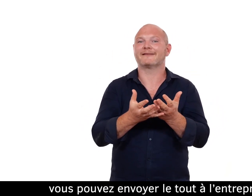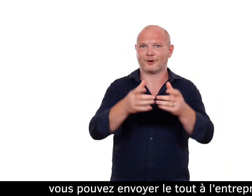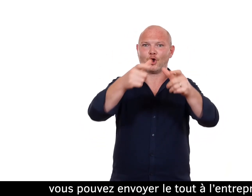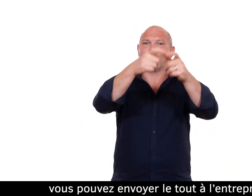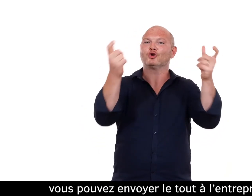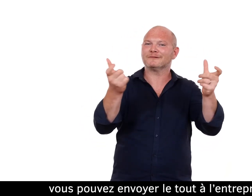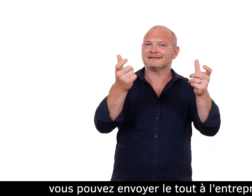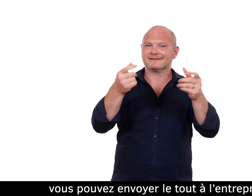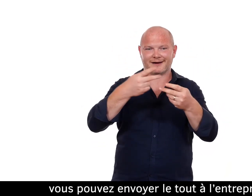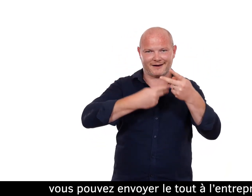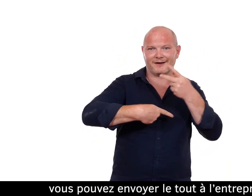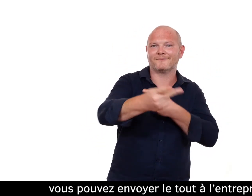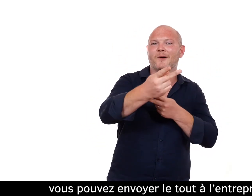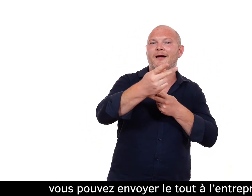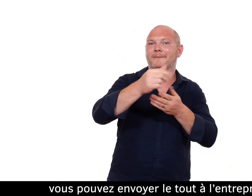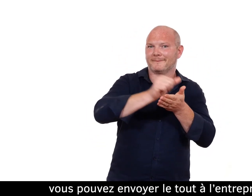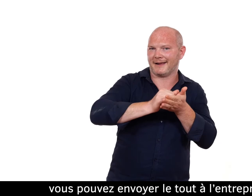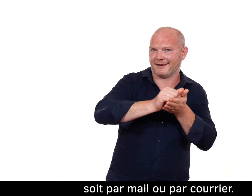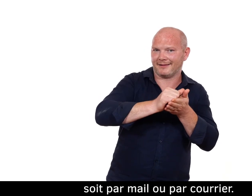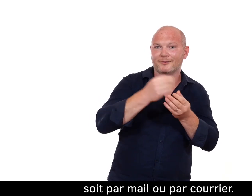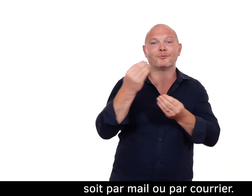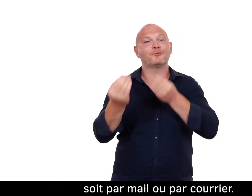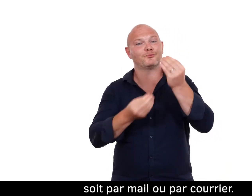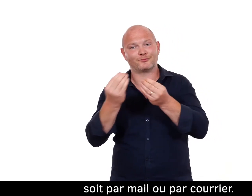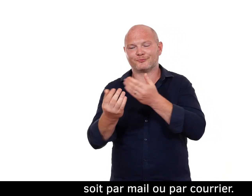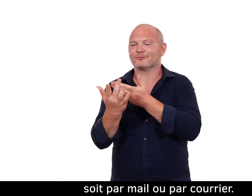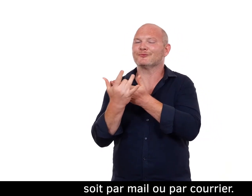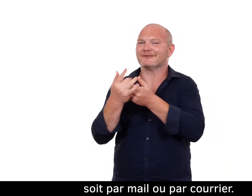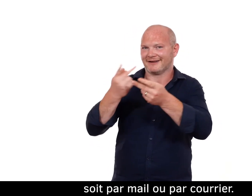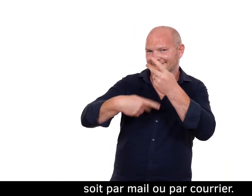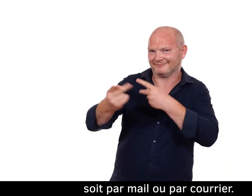Vous pouvez envoyer le tout à l'entreprise, Soit par mail ou par courrier.